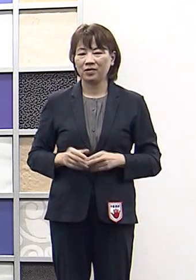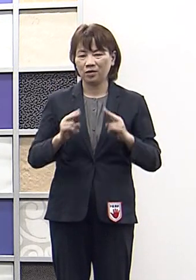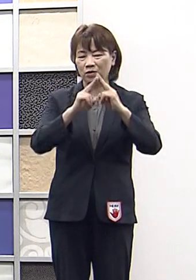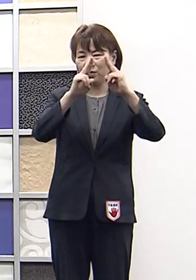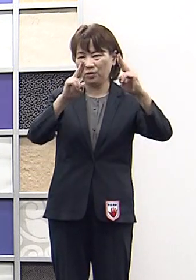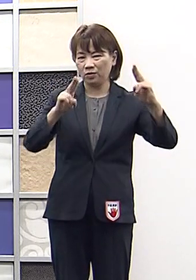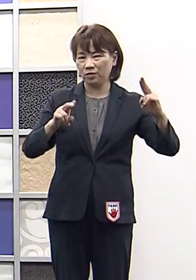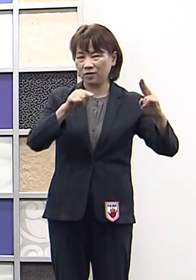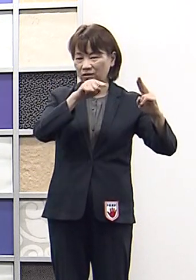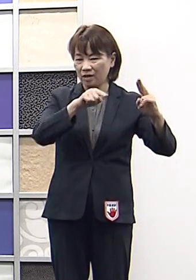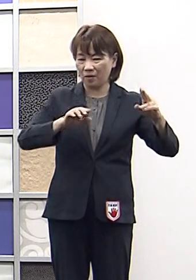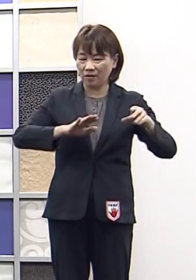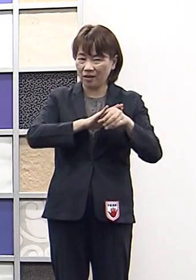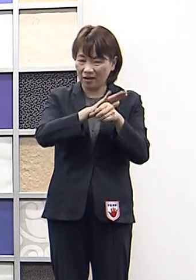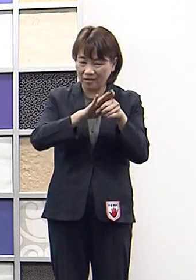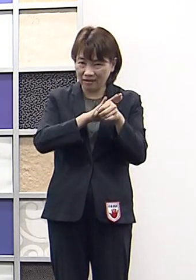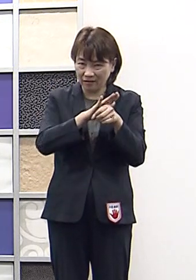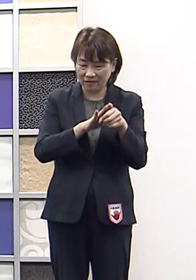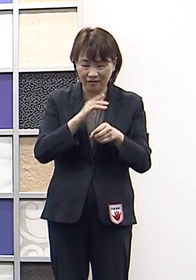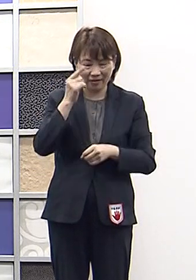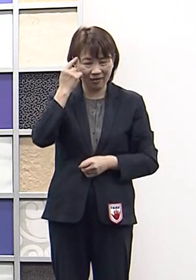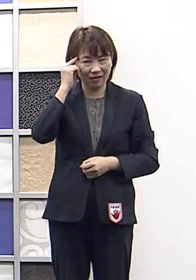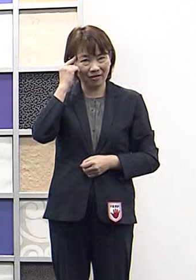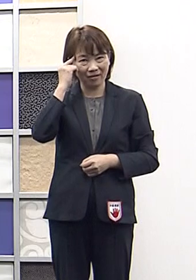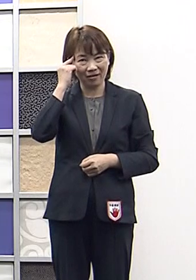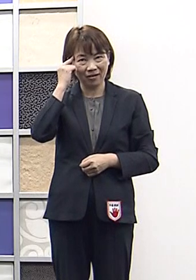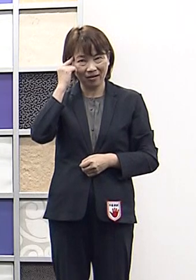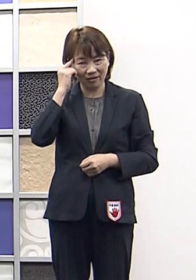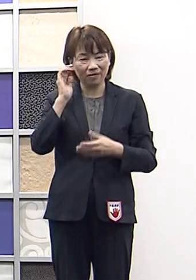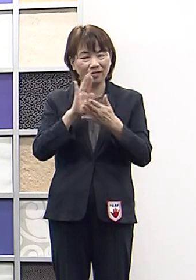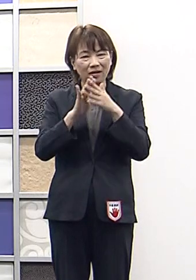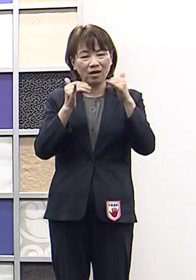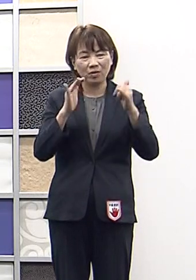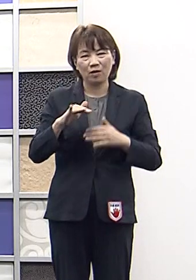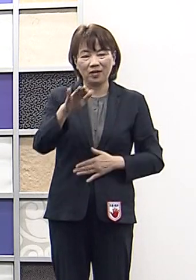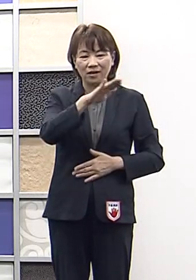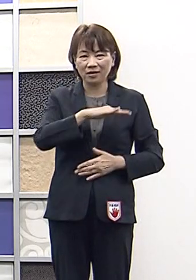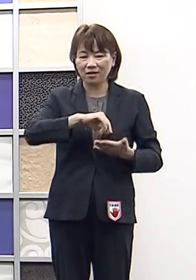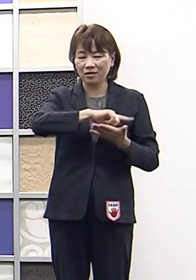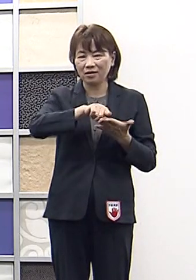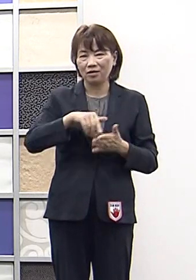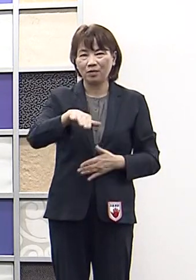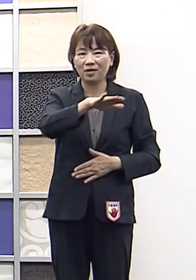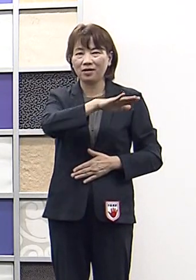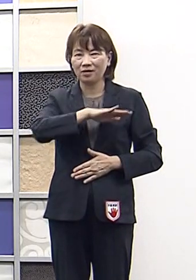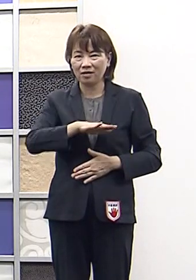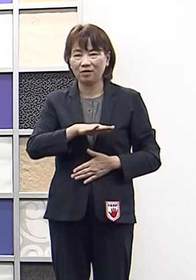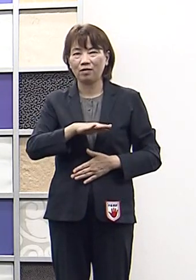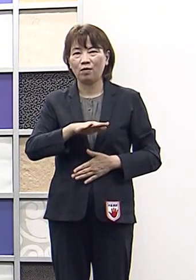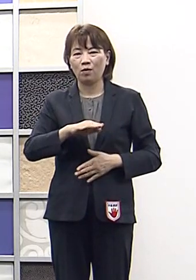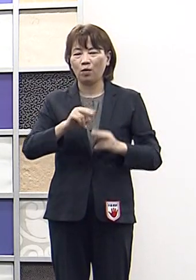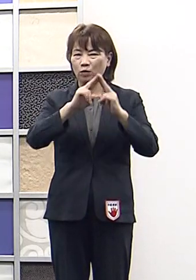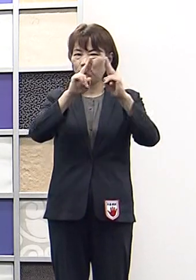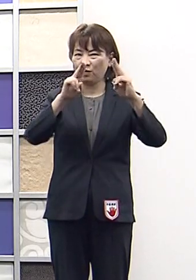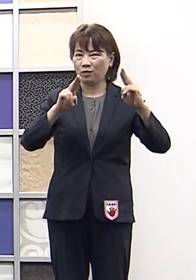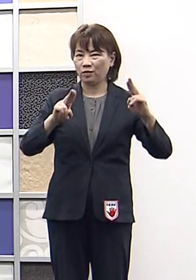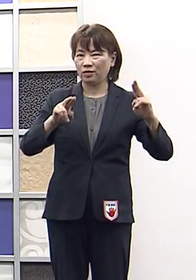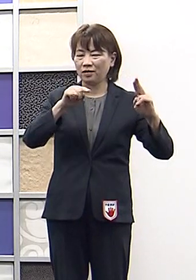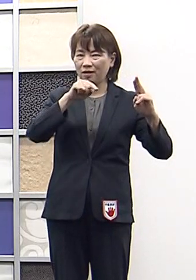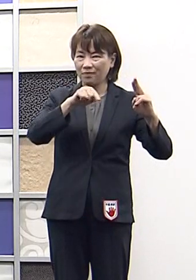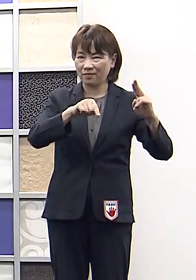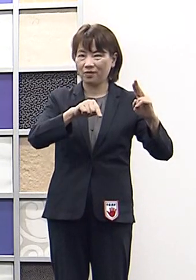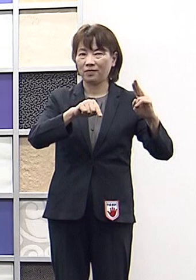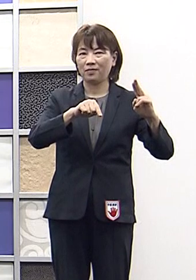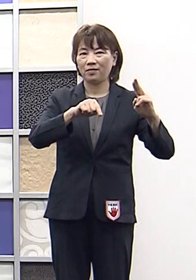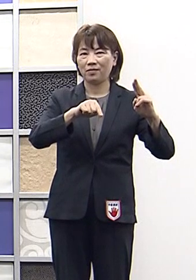切に思われている、皆さんと共にですね、どうあるべきなのか、まあ、これをしっかり